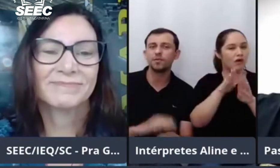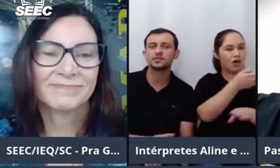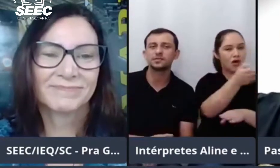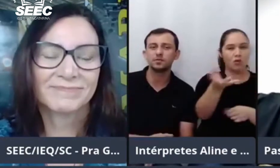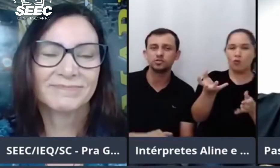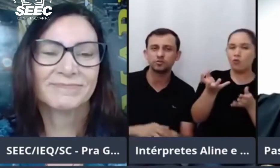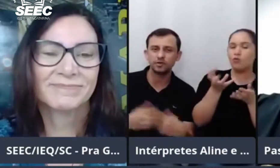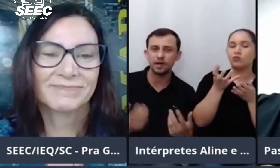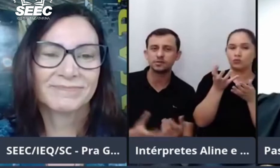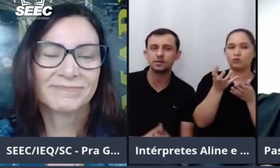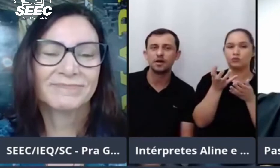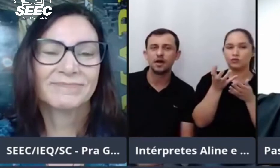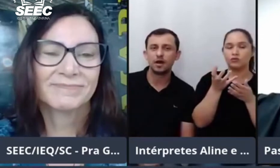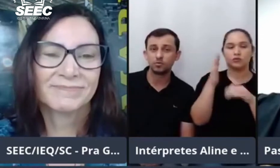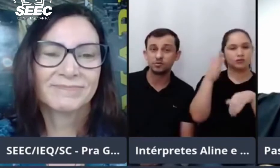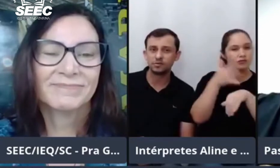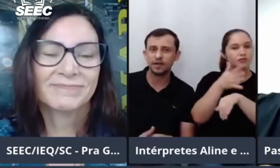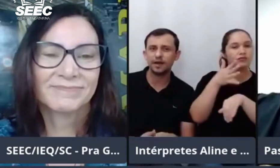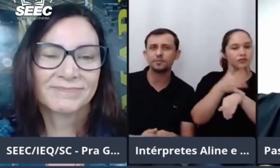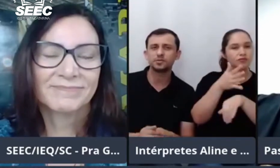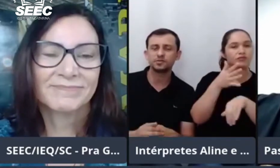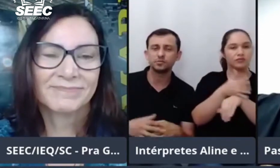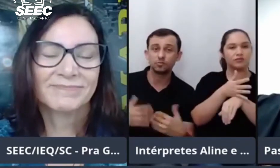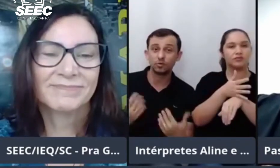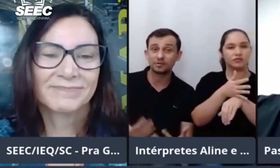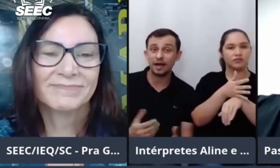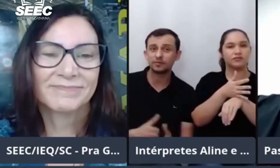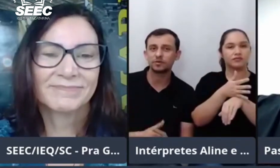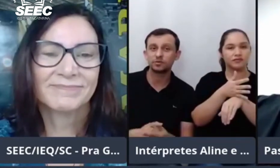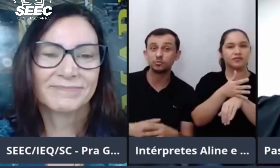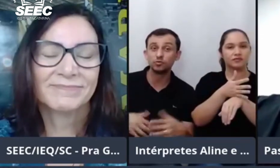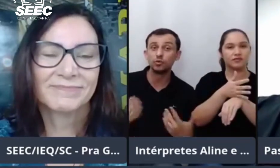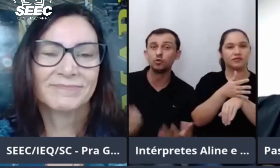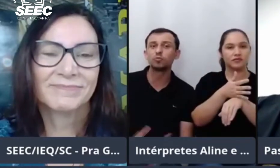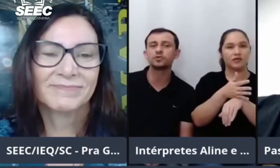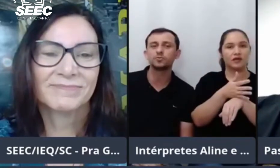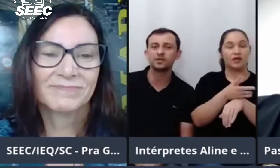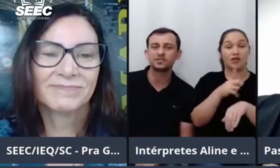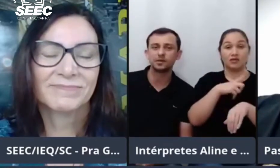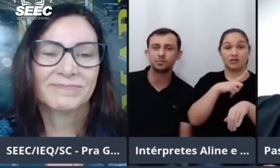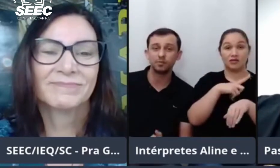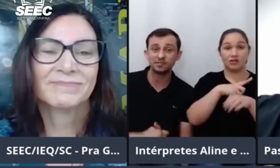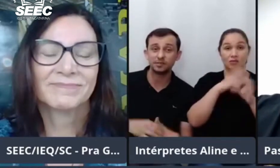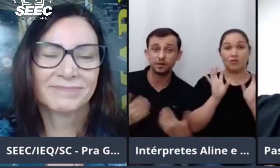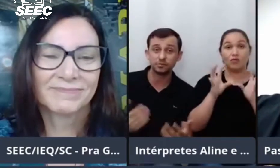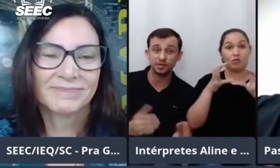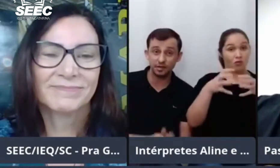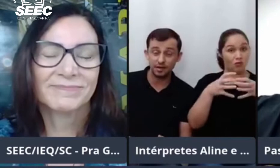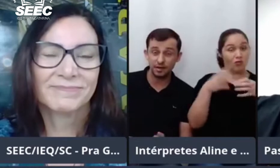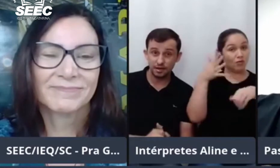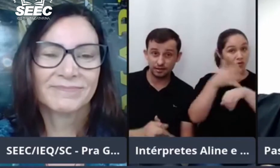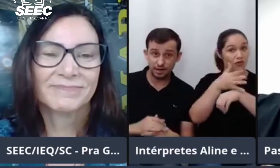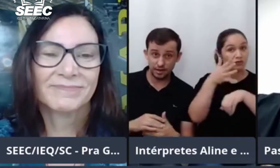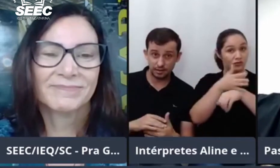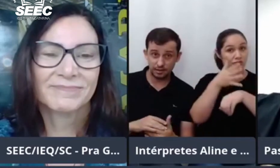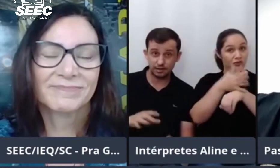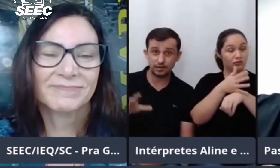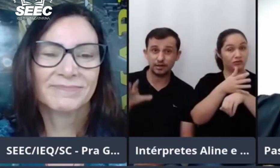alguma informação, a gente conhece alguns intérpretes, nós temos contato aqui, nós temos um grupo que nós participamos aqui